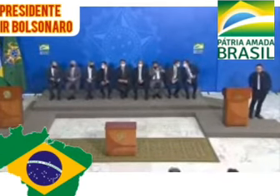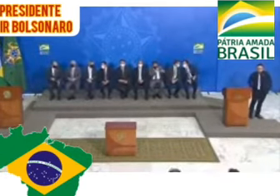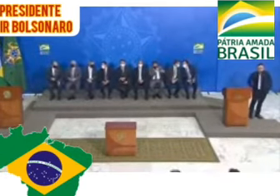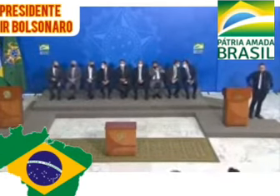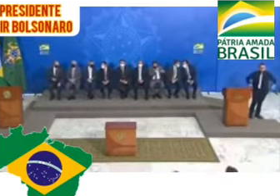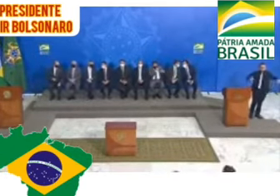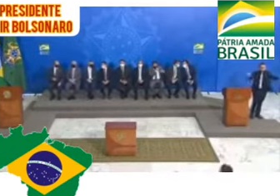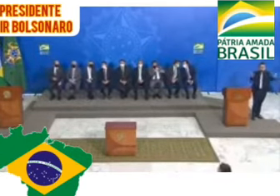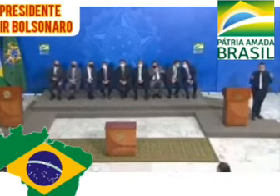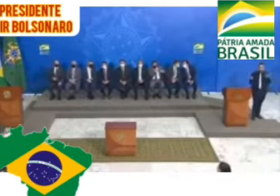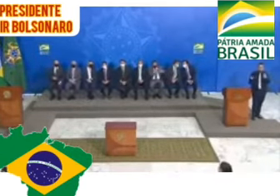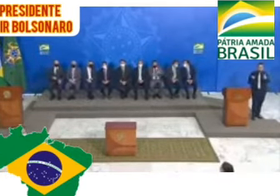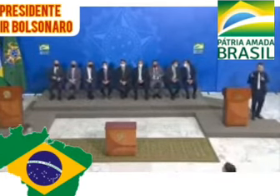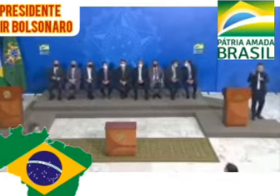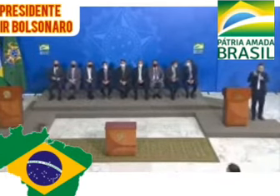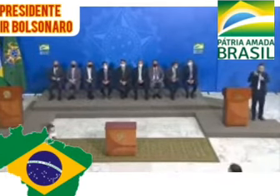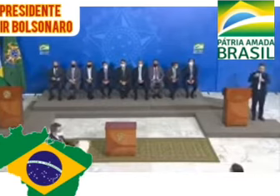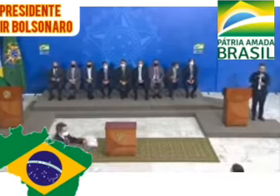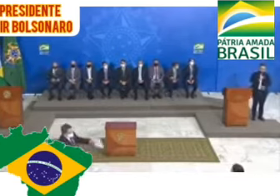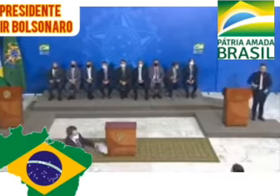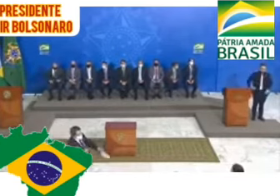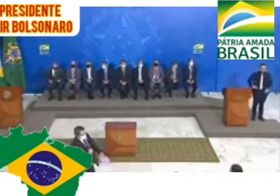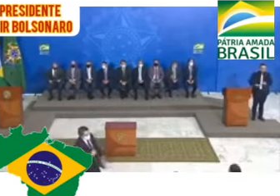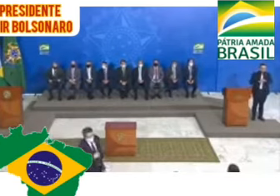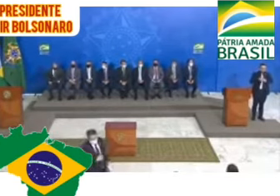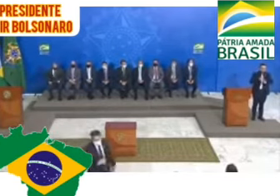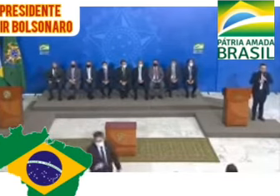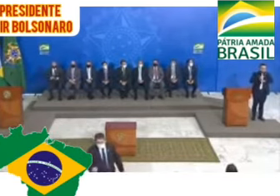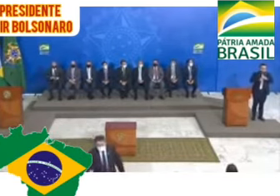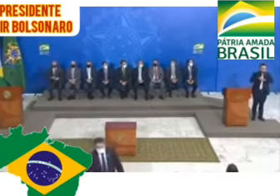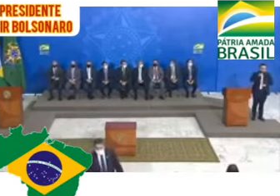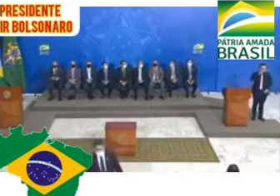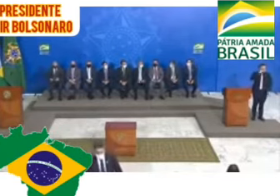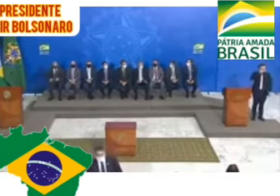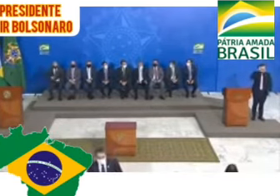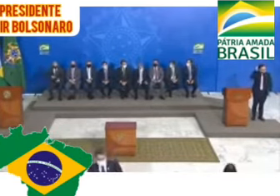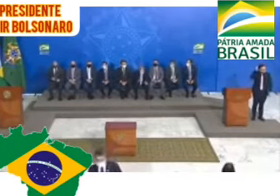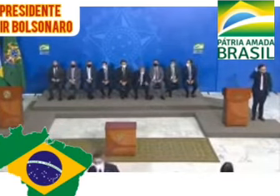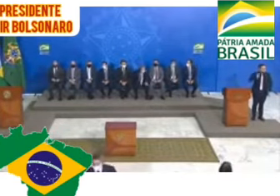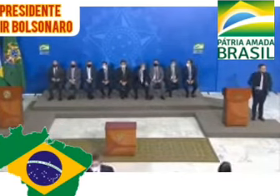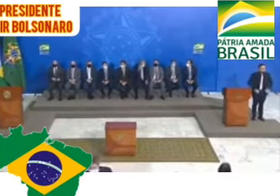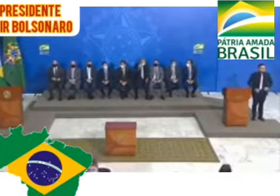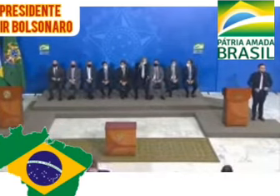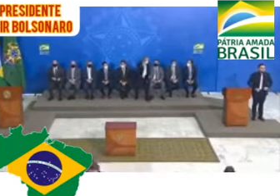Fará uso da palavra o ministro de Estado da Economia, Paulo Guedes.